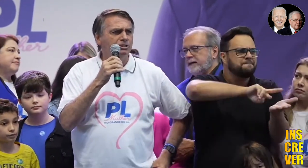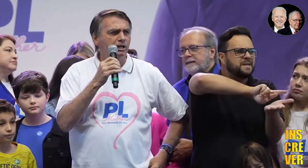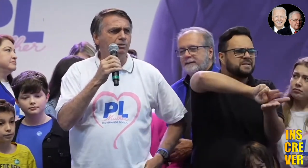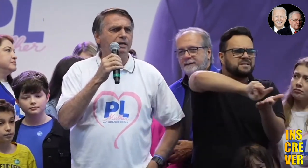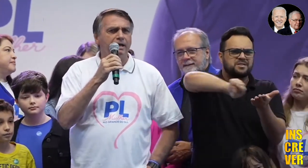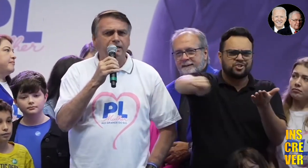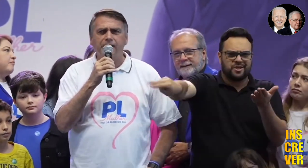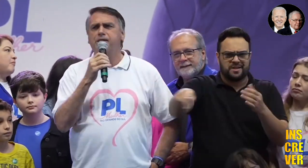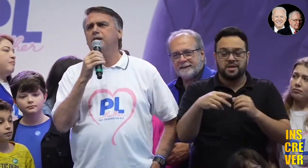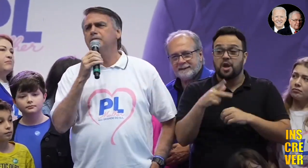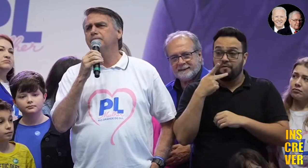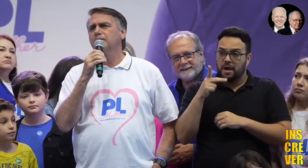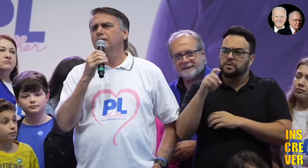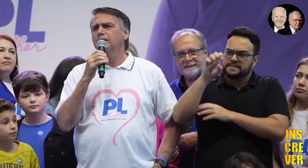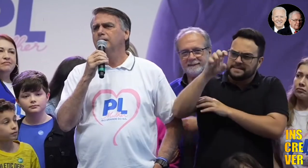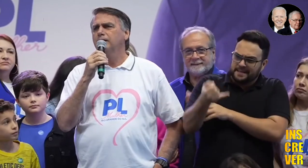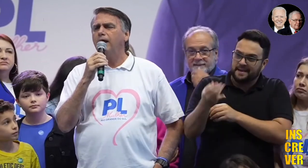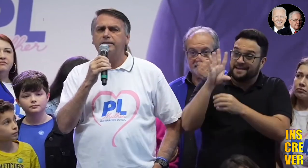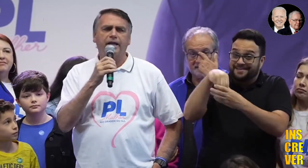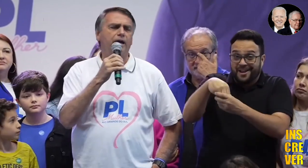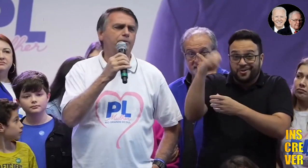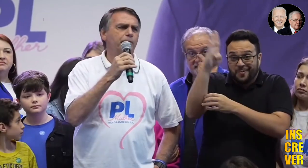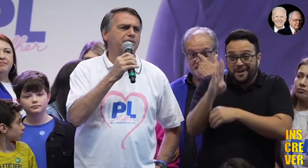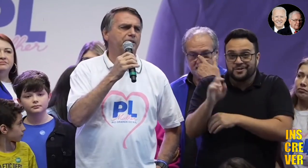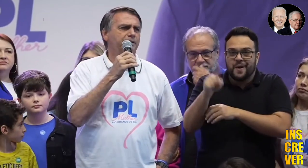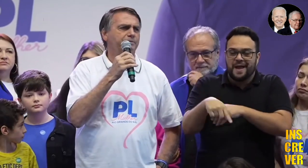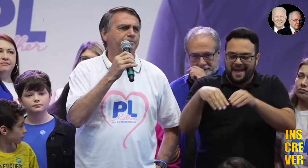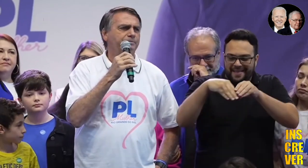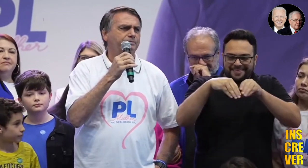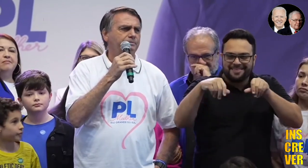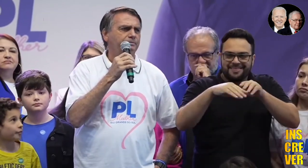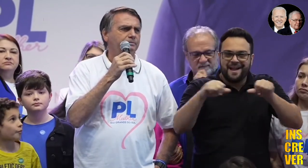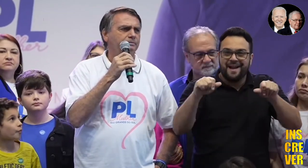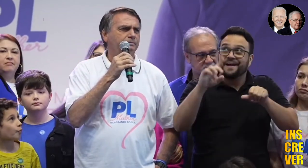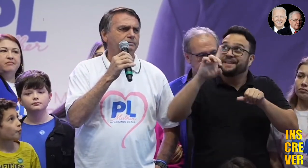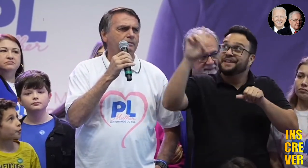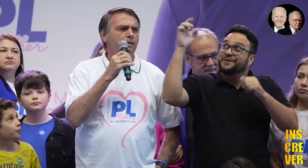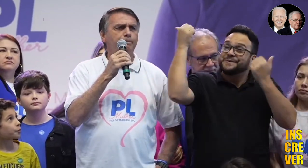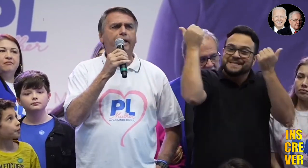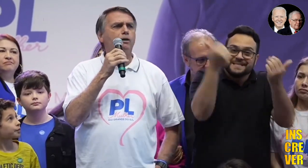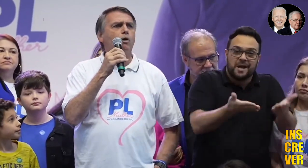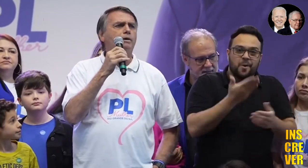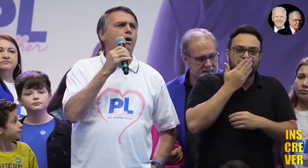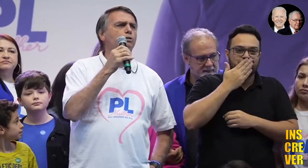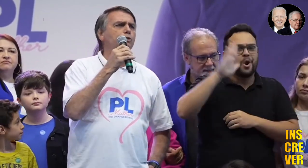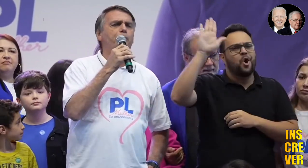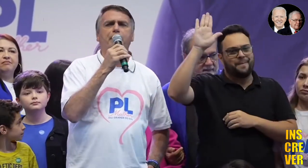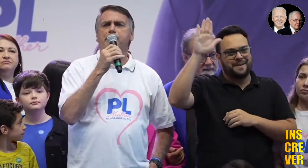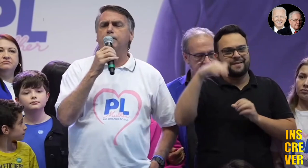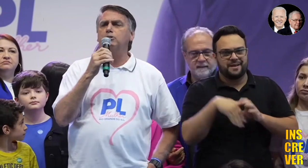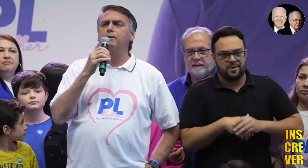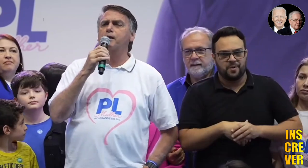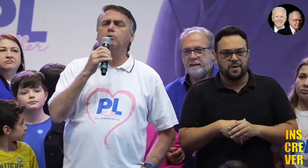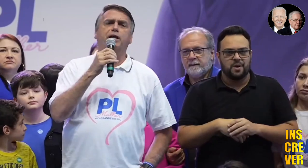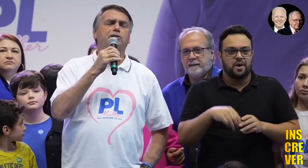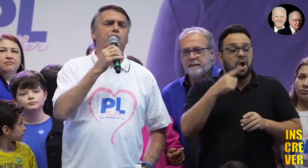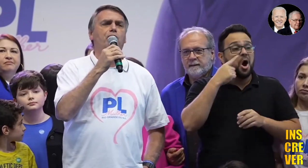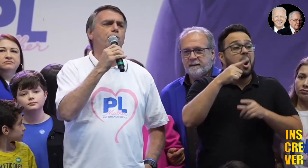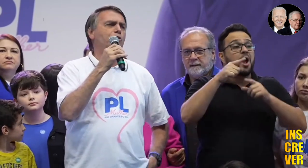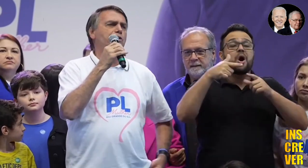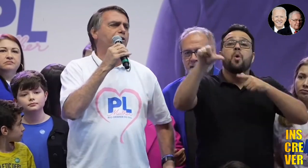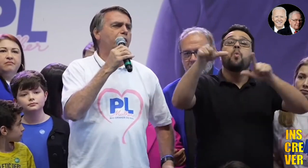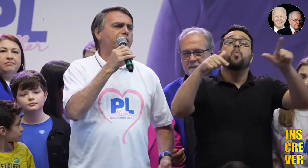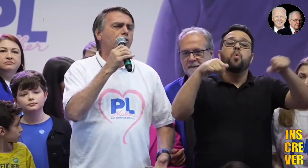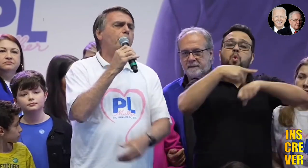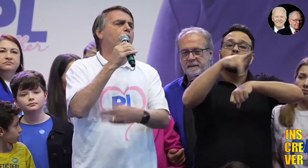Eu digo que aqui sim é a terra prometida. Pegue qualquer outro país que tem uma dimensão territorial